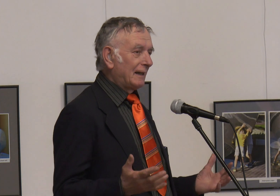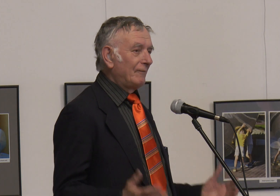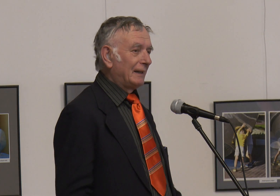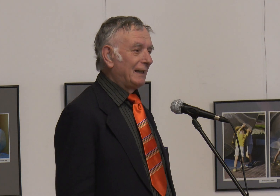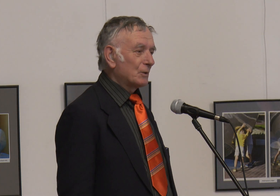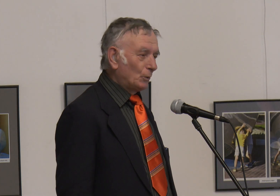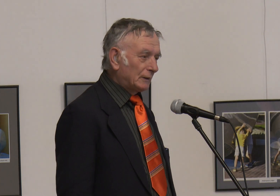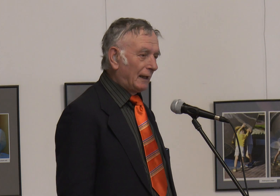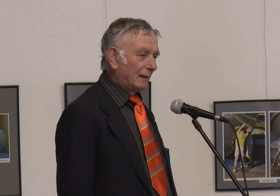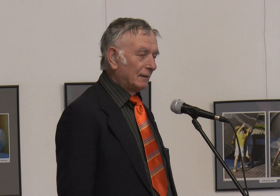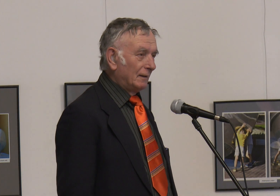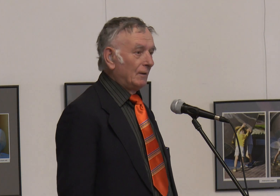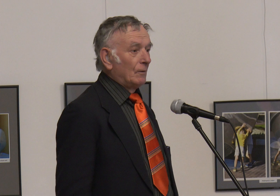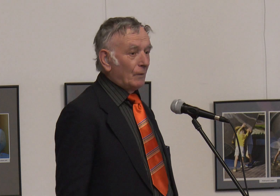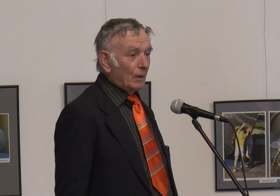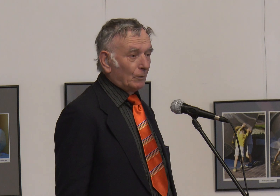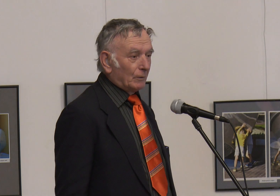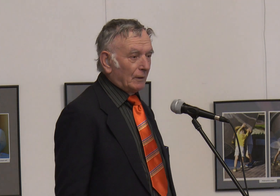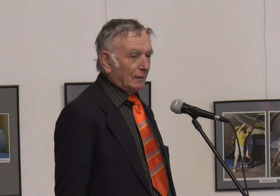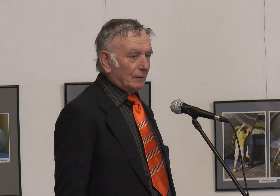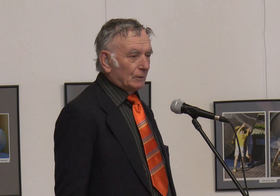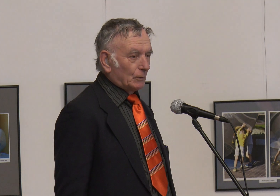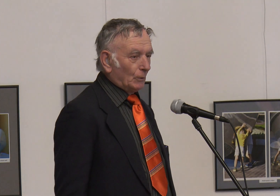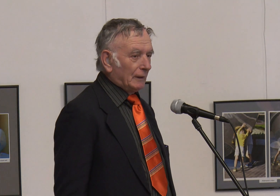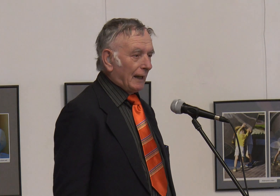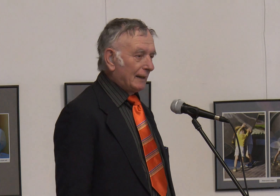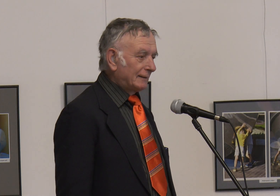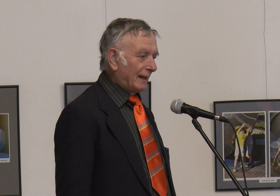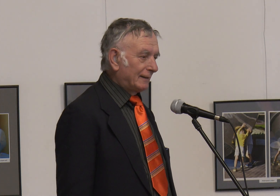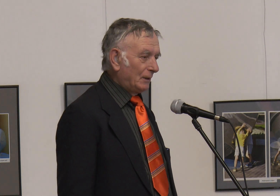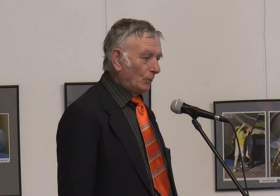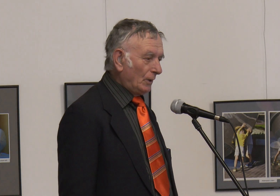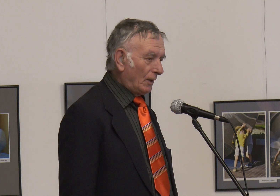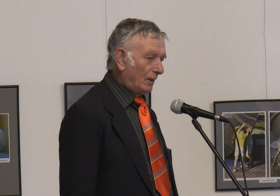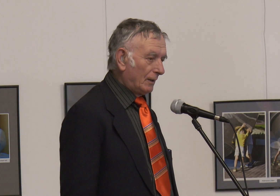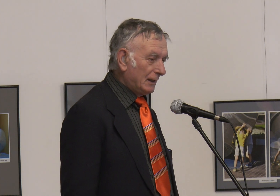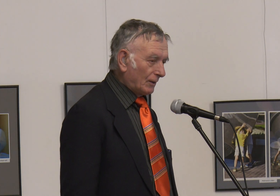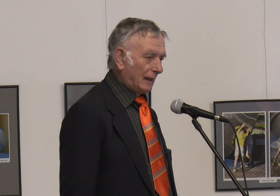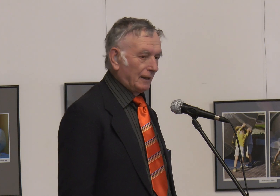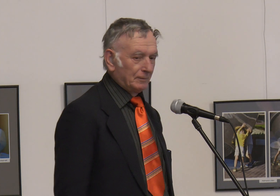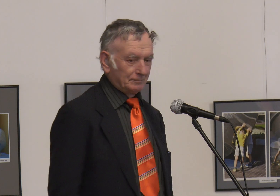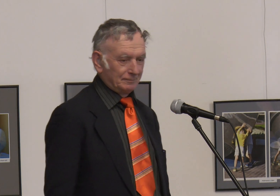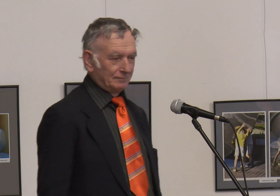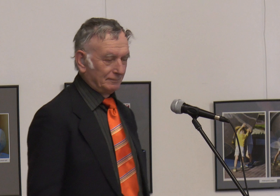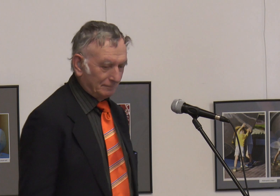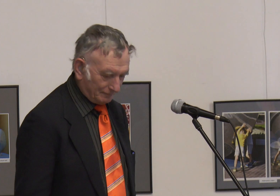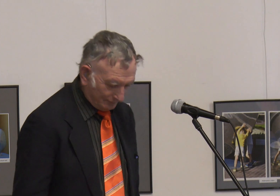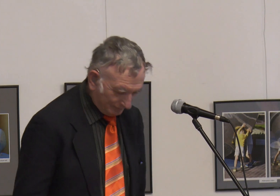tengernyi szenvedés után, vajon tudnál-e szeretni újra igazán?